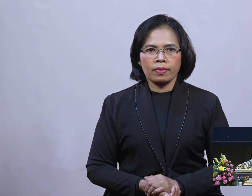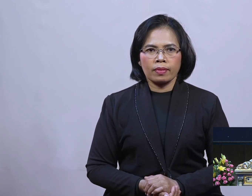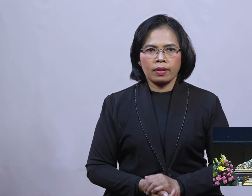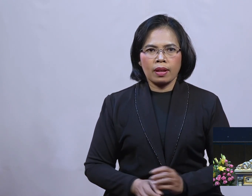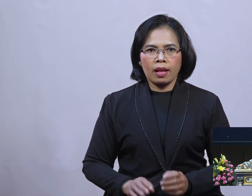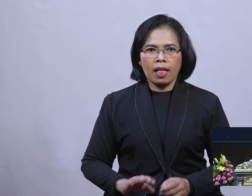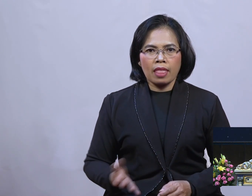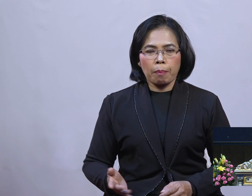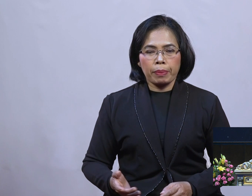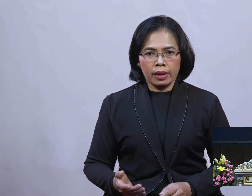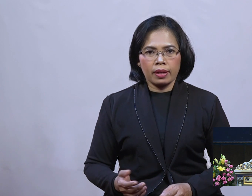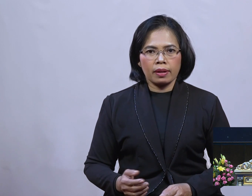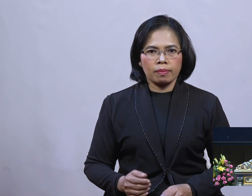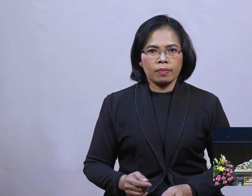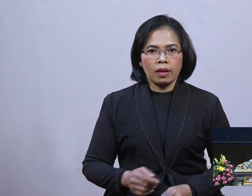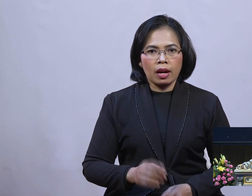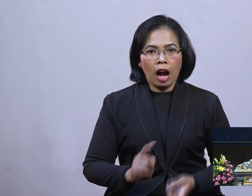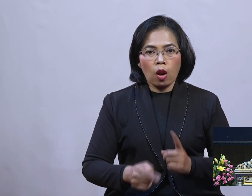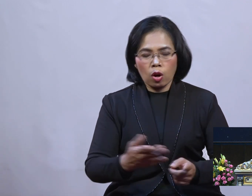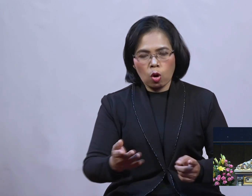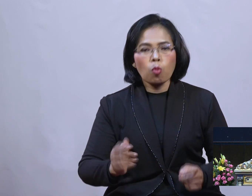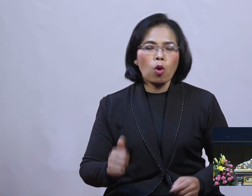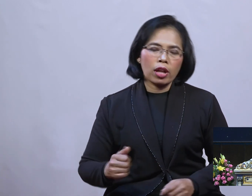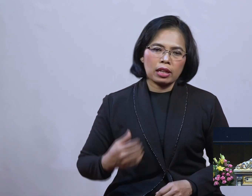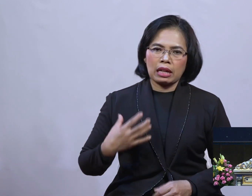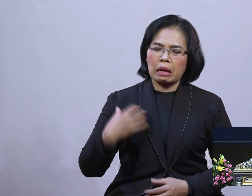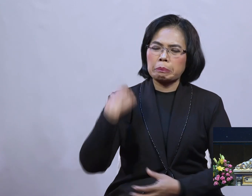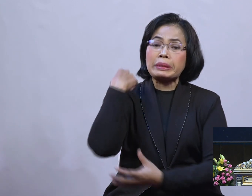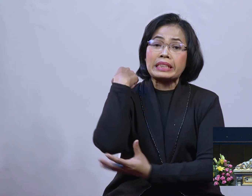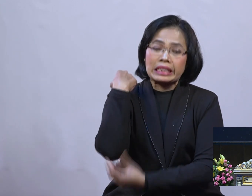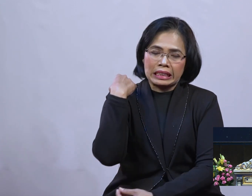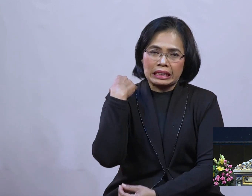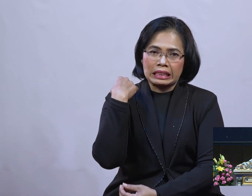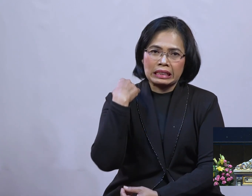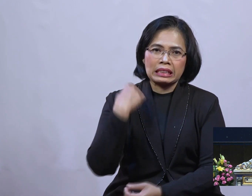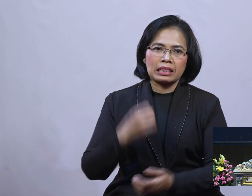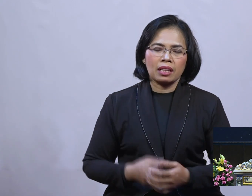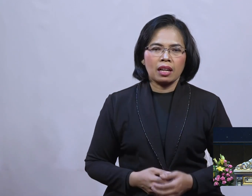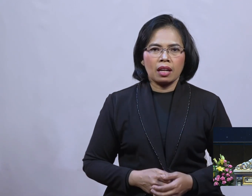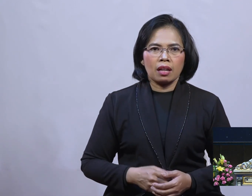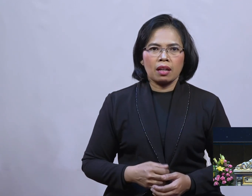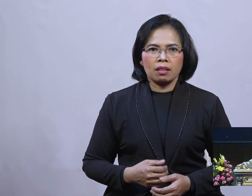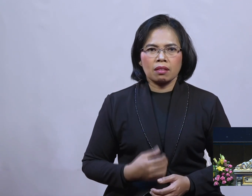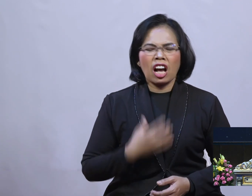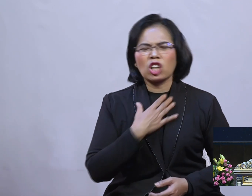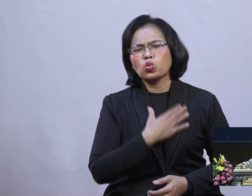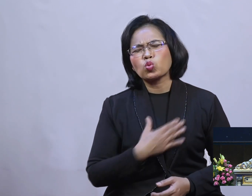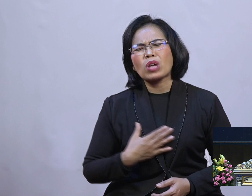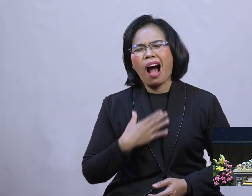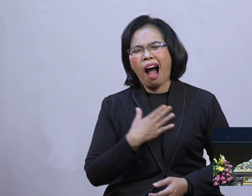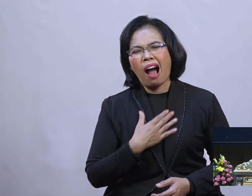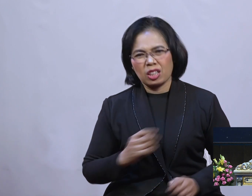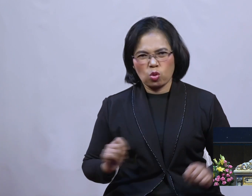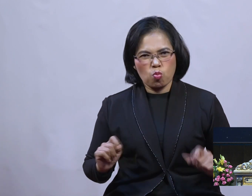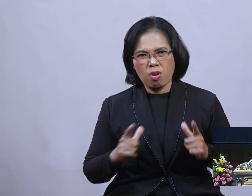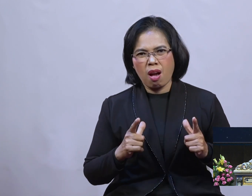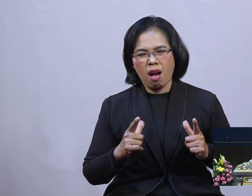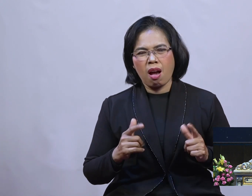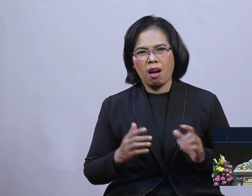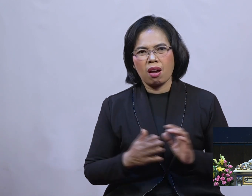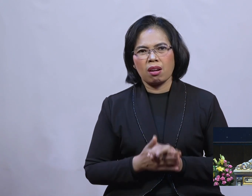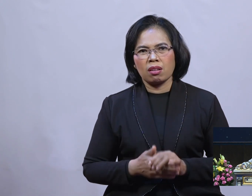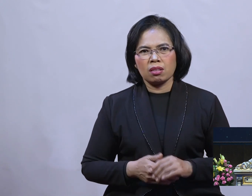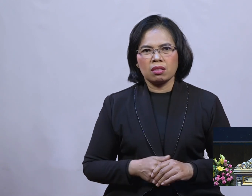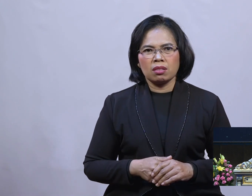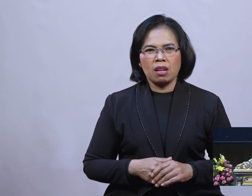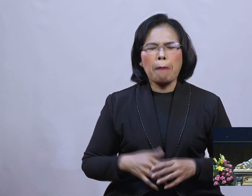engkau boleh semiskin miskinnya seorang bisa disetir engkau boleh susah susahnya orang bisa susah Hai orang